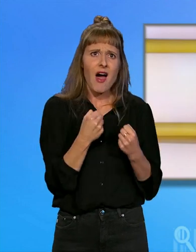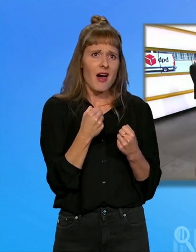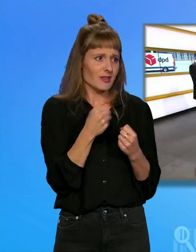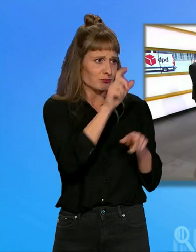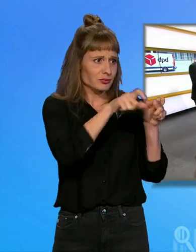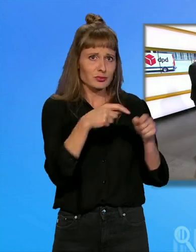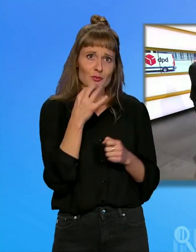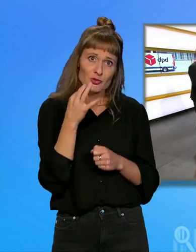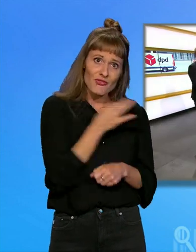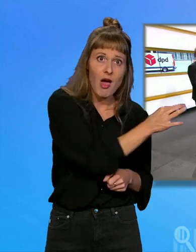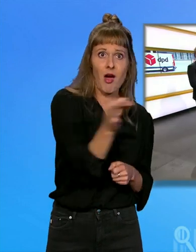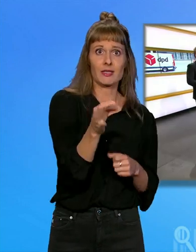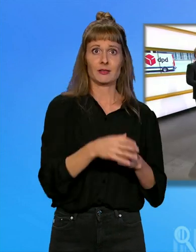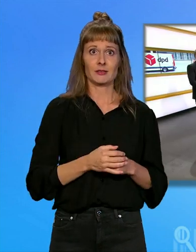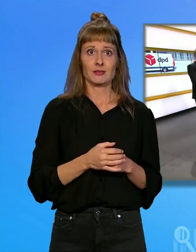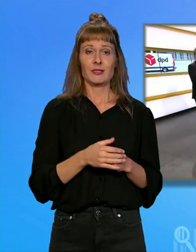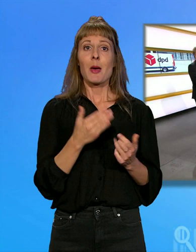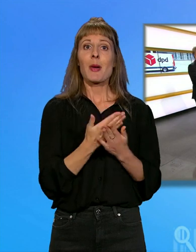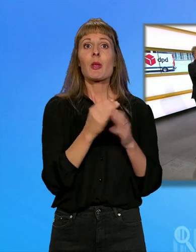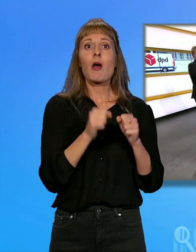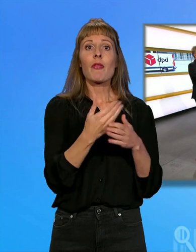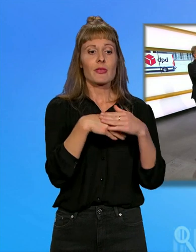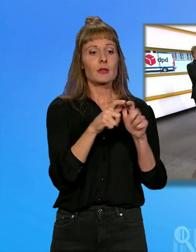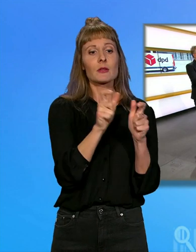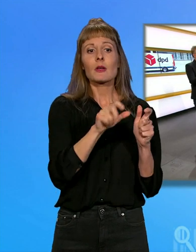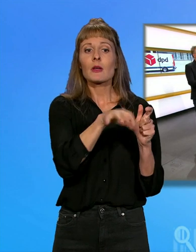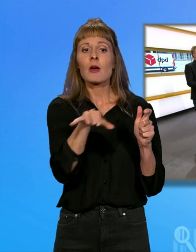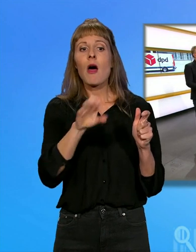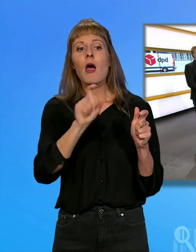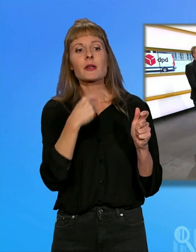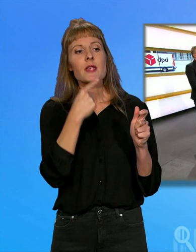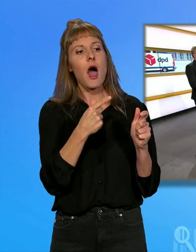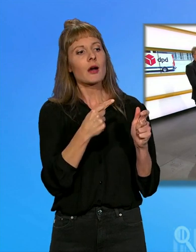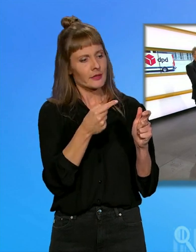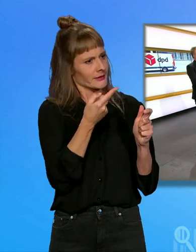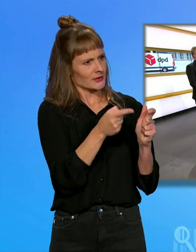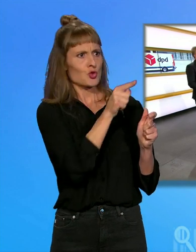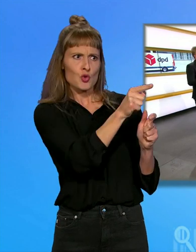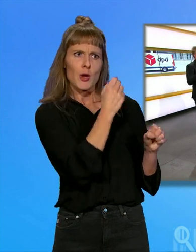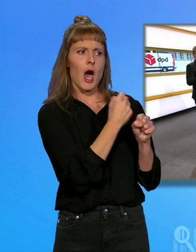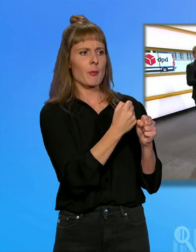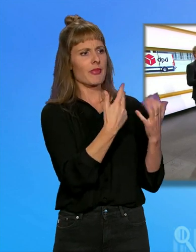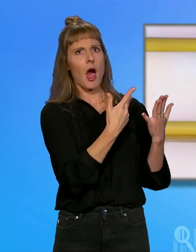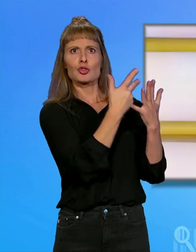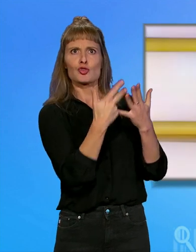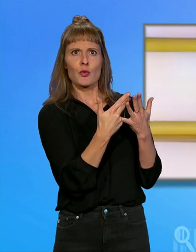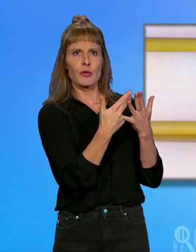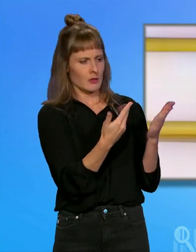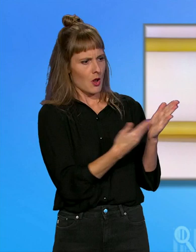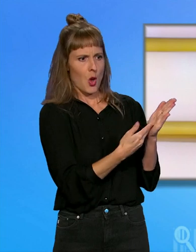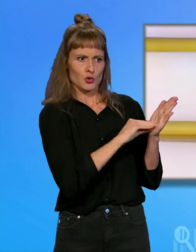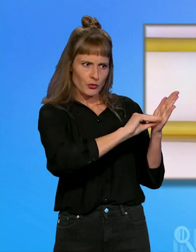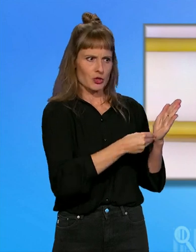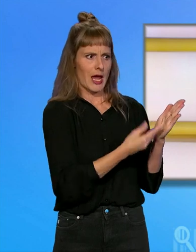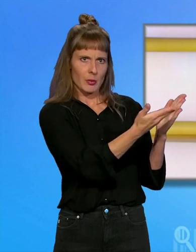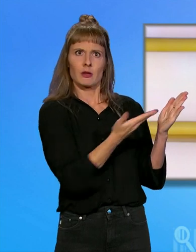Zeiterfassung, wir schreiben einfach auf 8 Stunden und wir geben es dem Fahrer so in die Hand und sagen, du musst jetzt hier bitte unterschreiben und wenn du nicht unterschreibst, dann bist du draußen. Auch das ist Teil